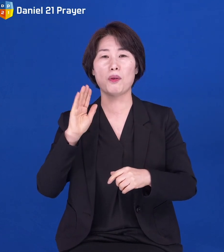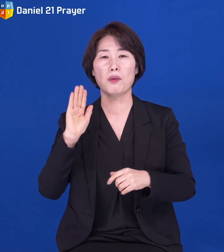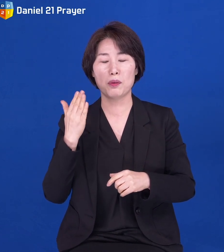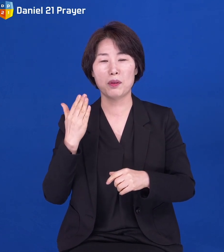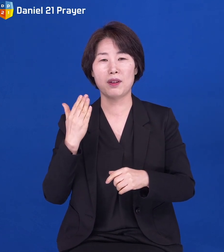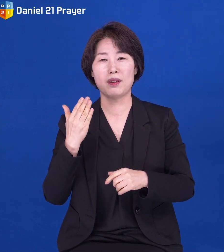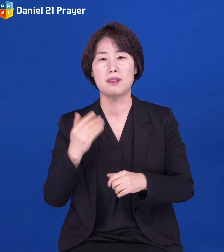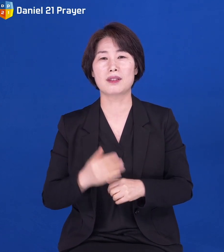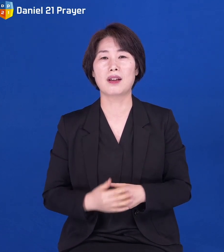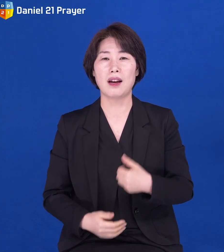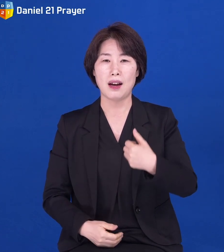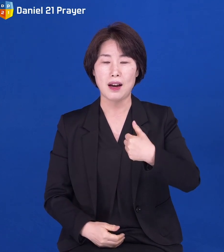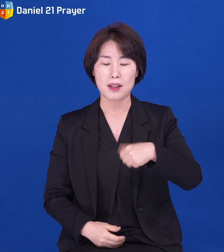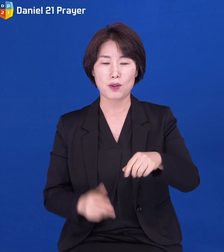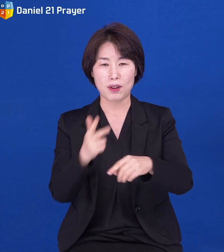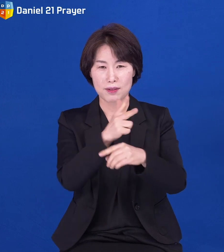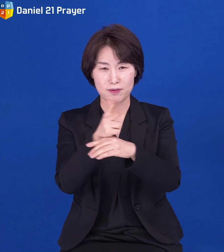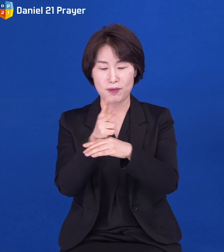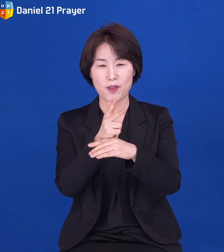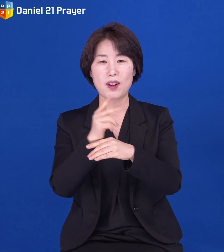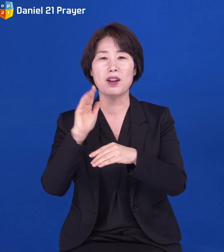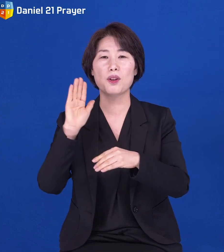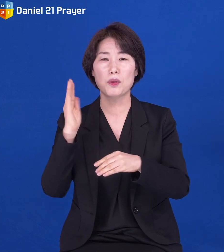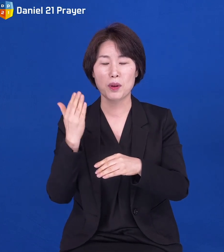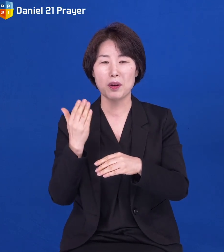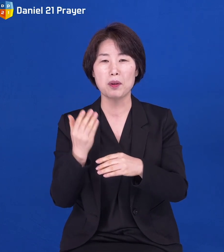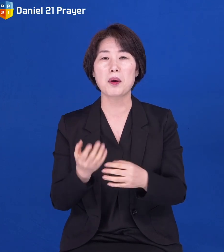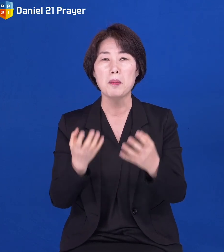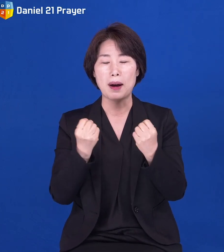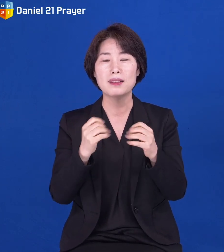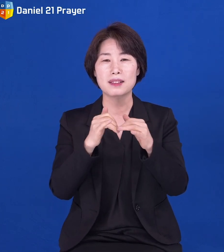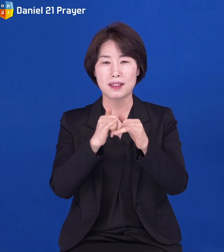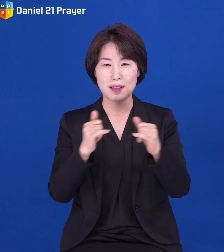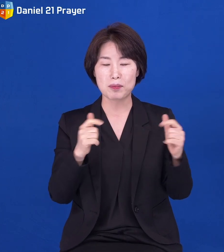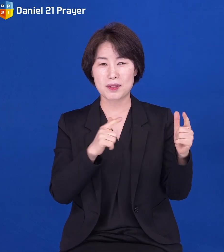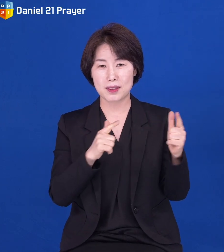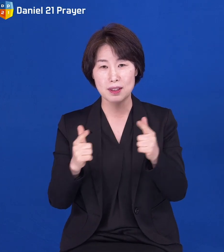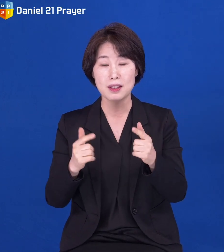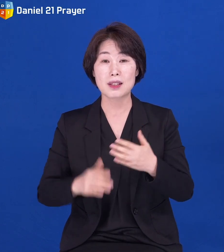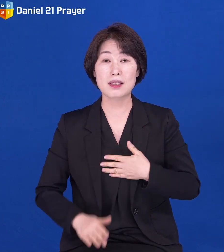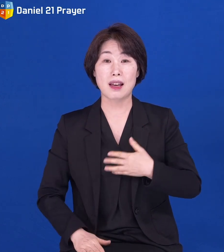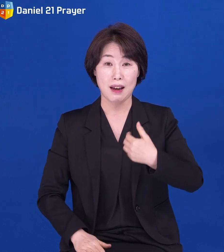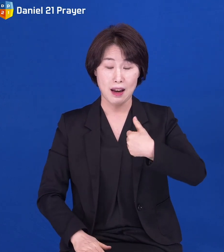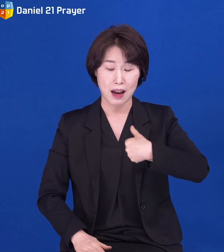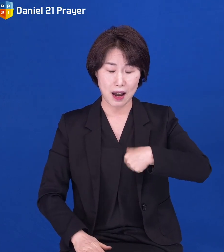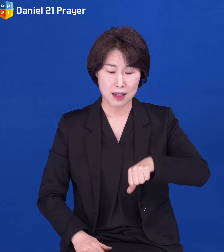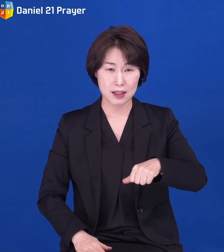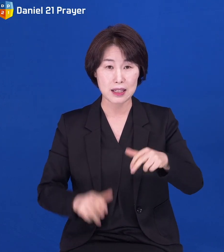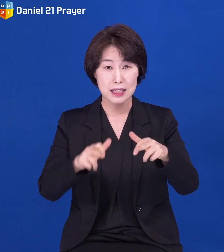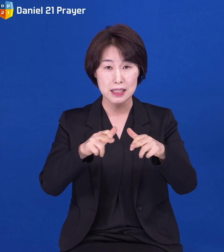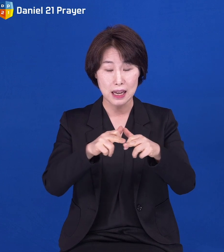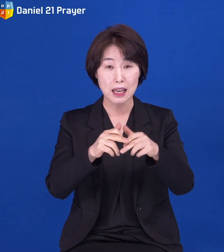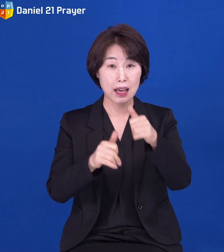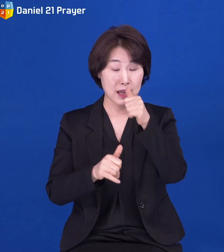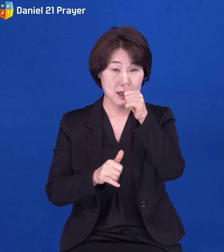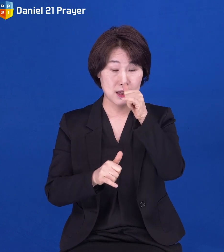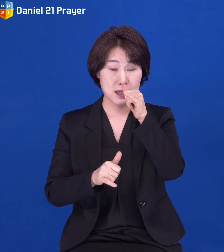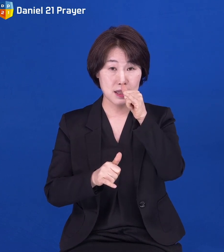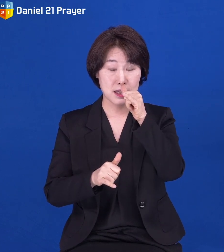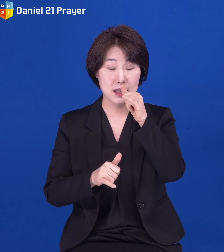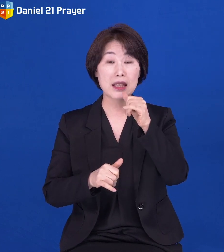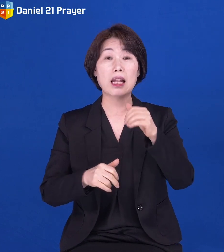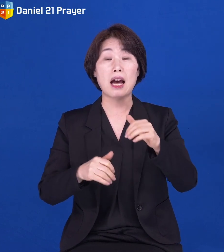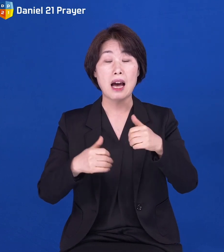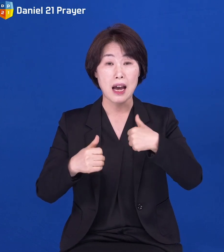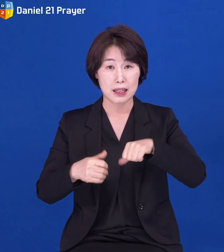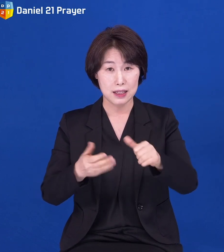그래가지고 제가 많은 분들한테, 더 많은 분들한테 제가 이제 아이를 이렇게 키우고 있고 싱글맘으로 아이를 데리고